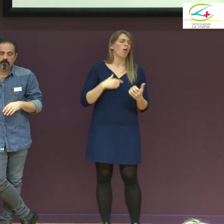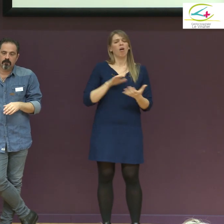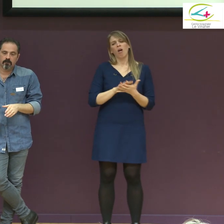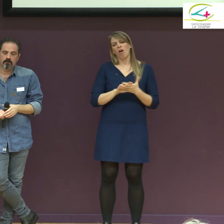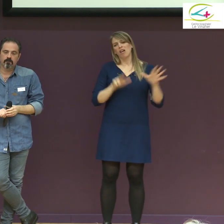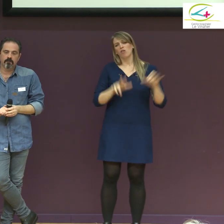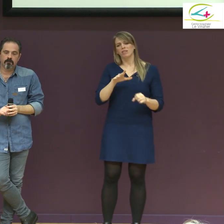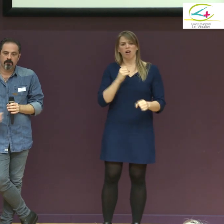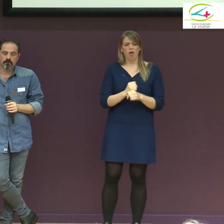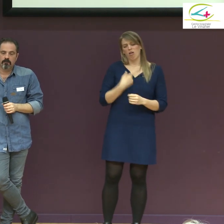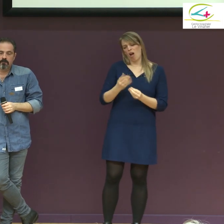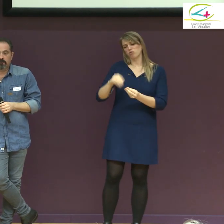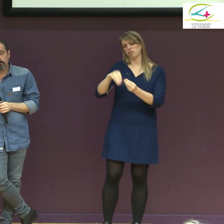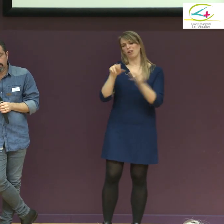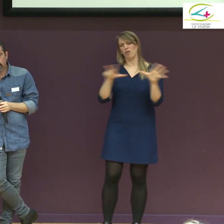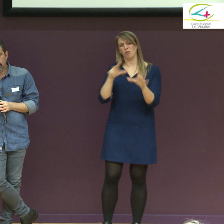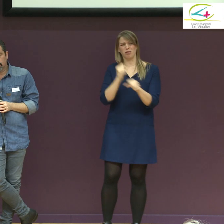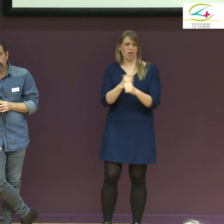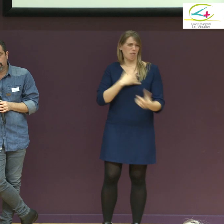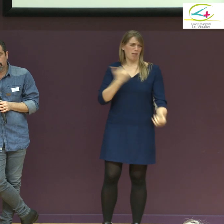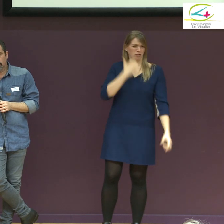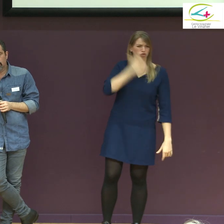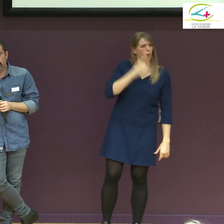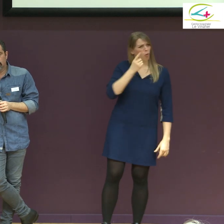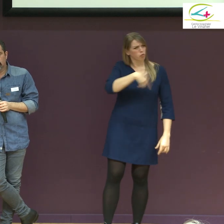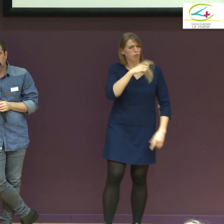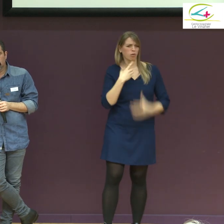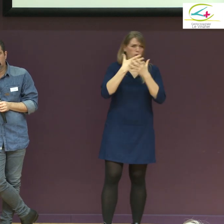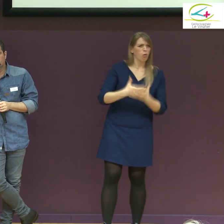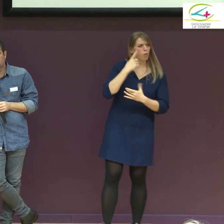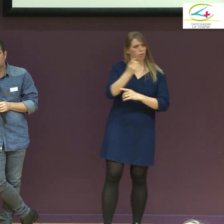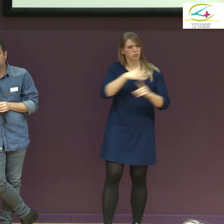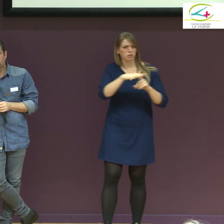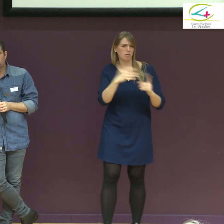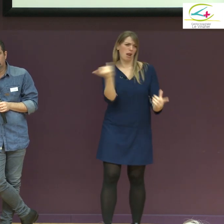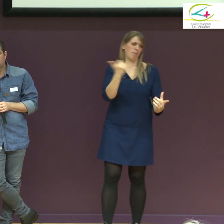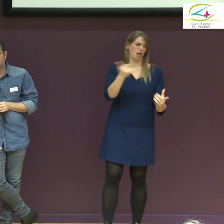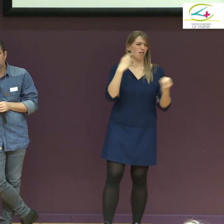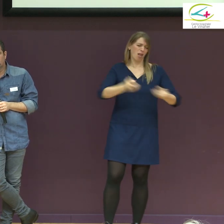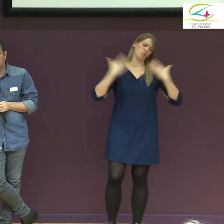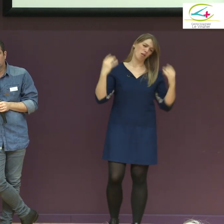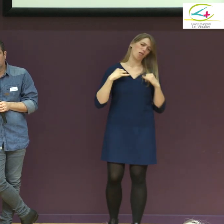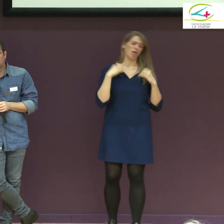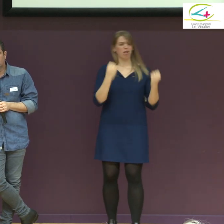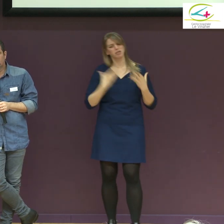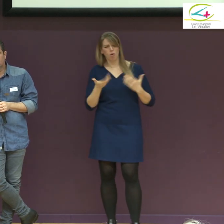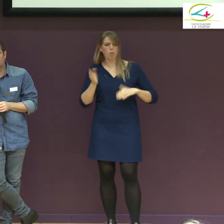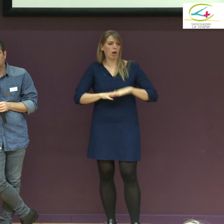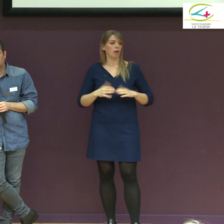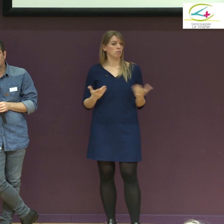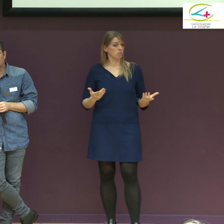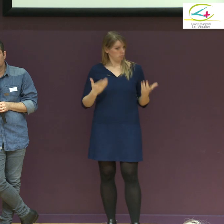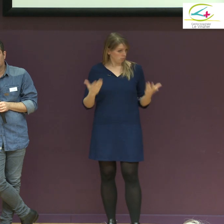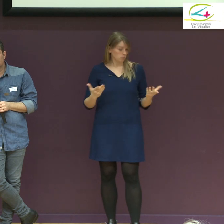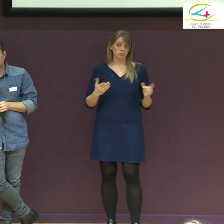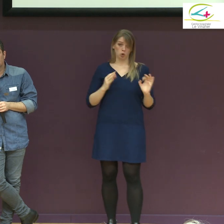ans, c'est durable, ça sert à rien, j'emmerde tout le monde, je suis un poids pour la société, donc laissez-moi partir tranquille. Je dis un petit peu comme l'a